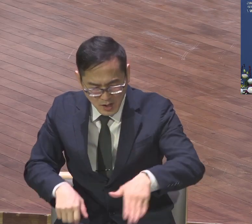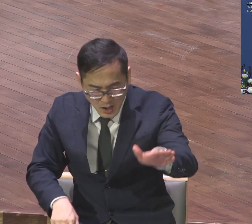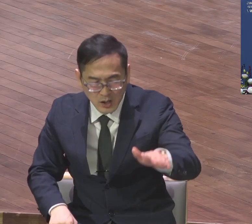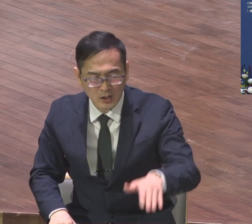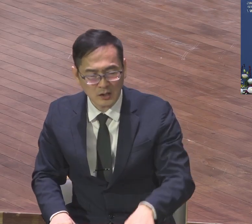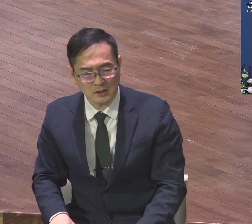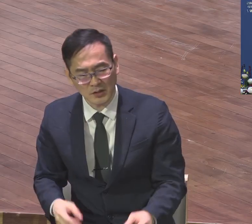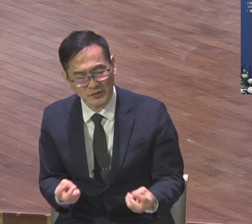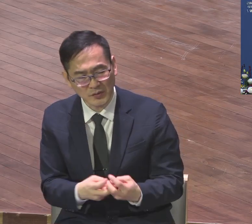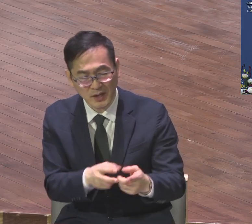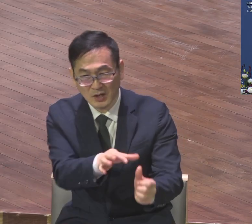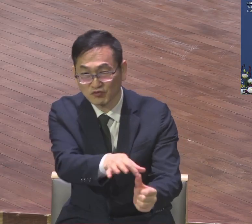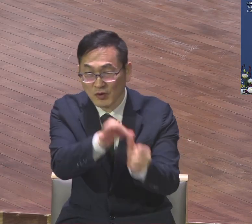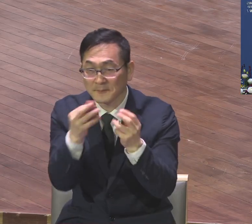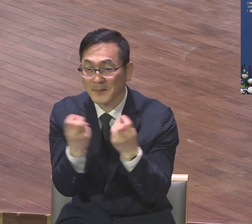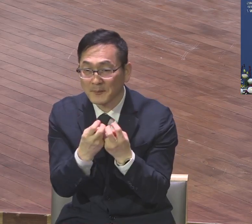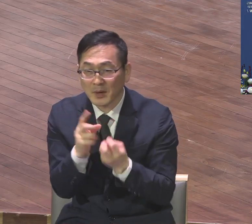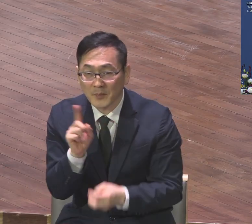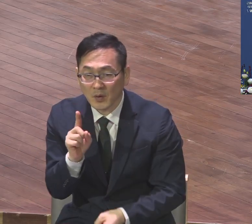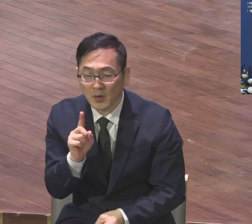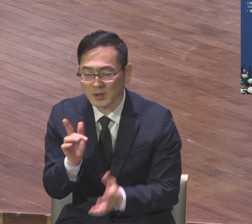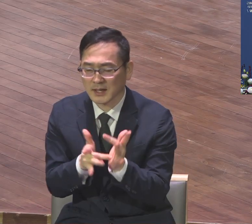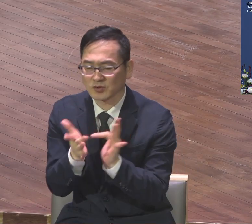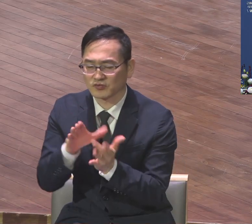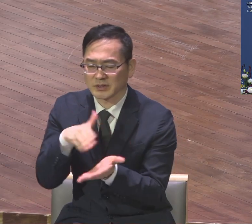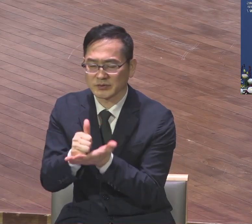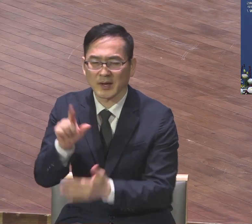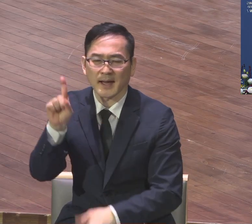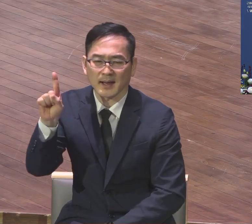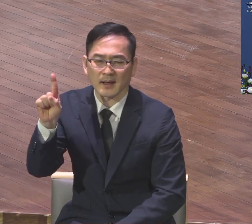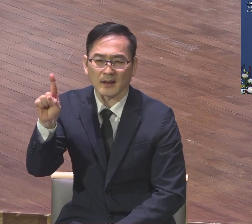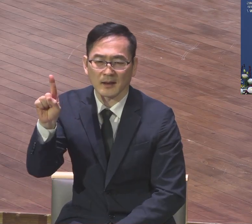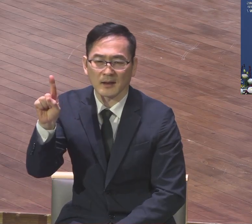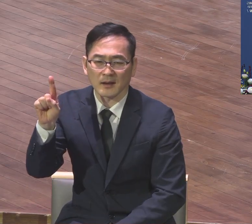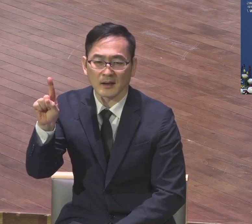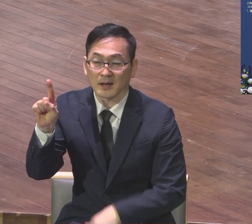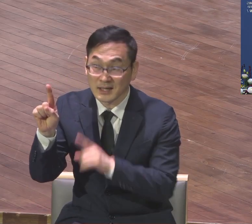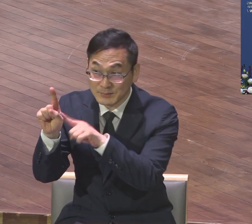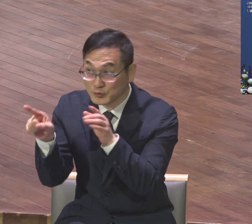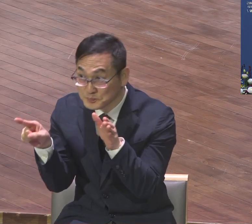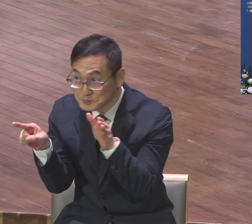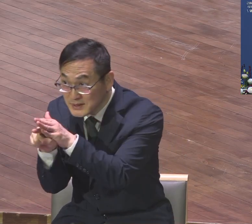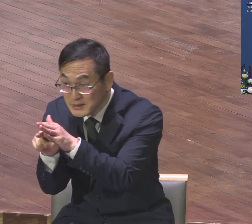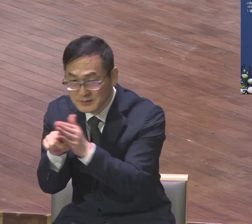하나밖에 없습니다. 독생자 예수 그리스도를 믿는 거예요.